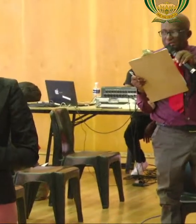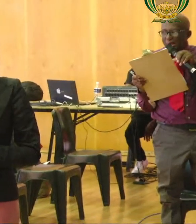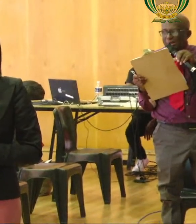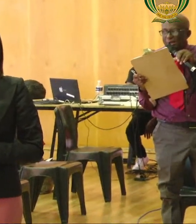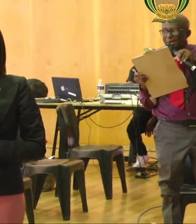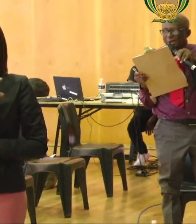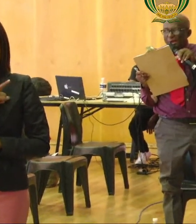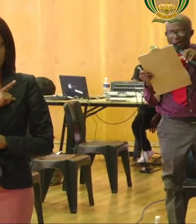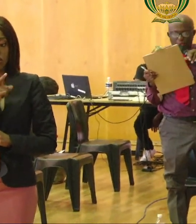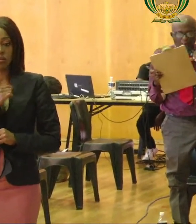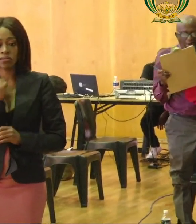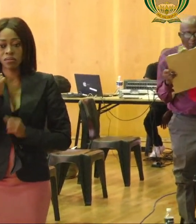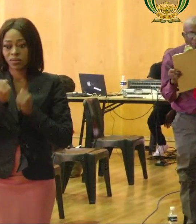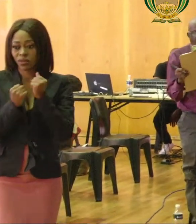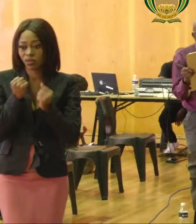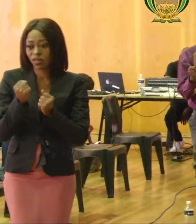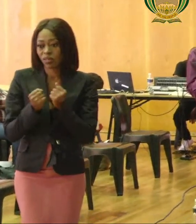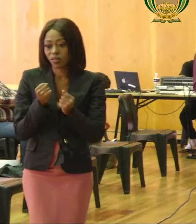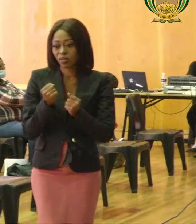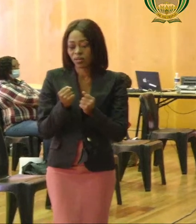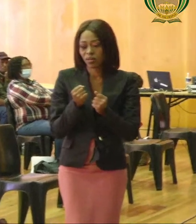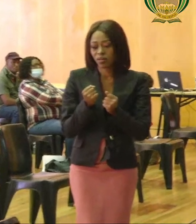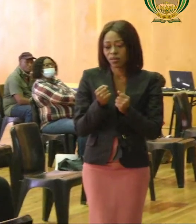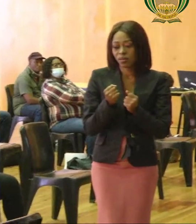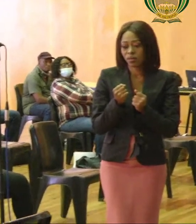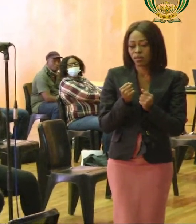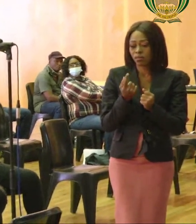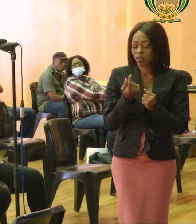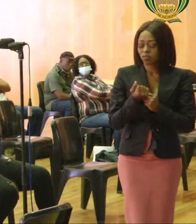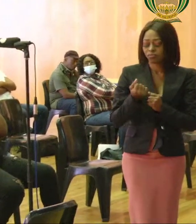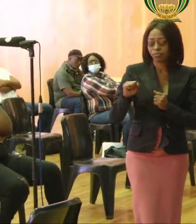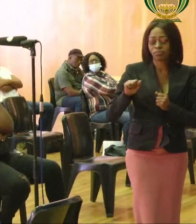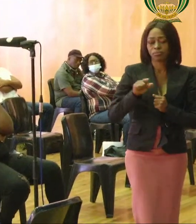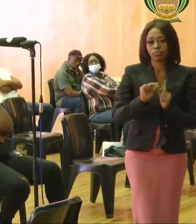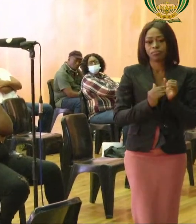they are struggling and working for. I am totally against this.